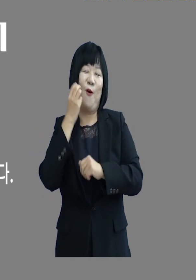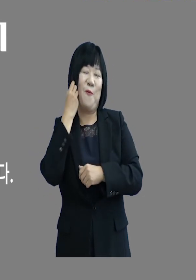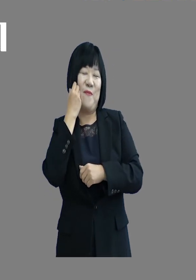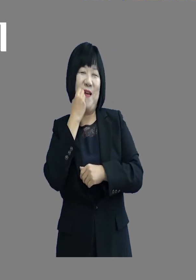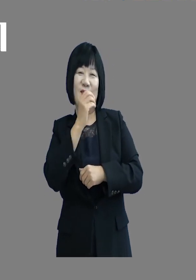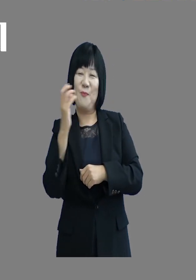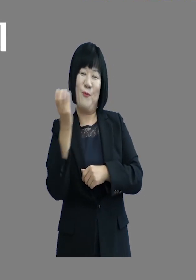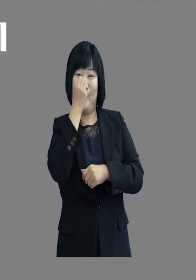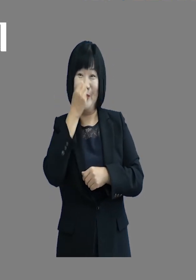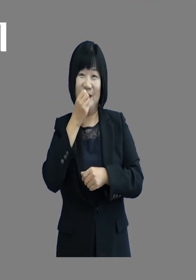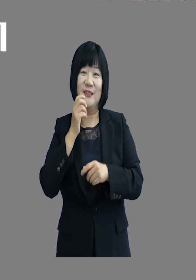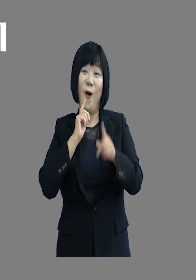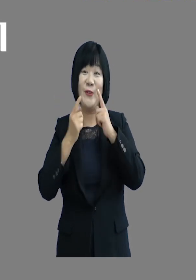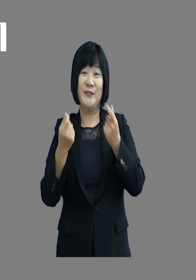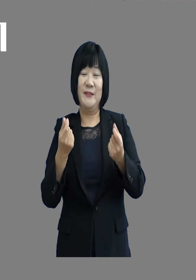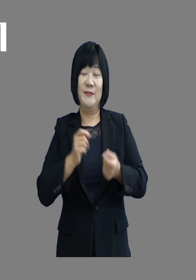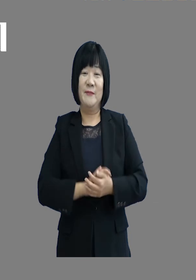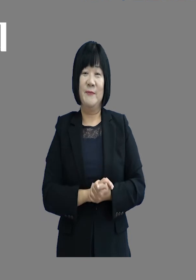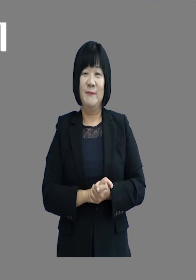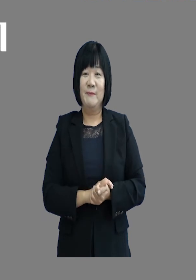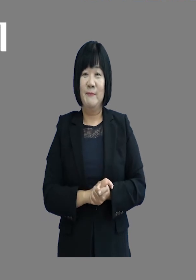아닙니까?